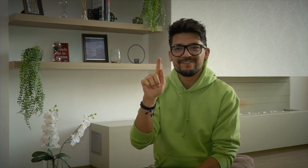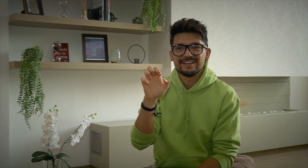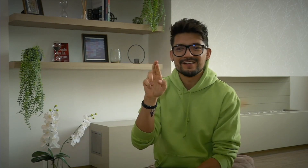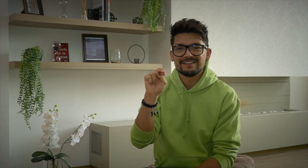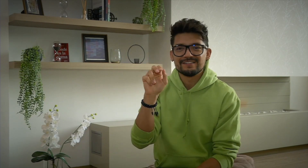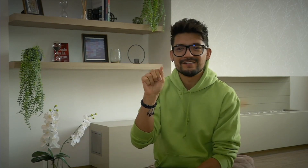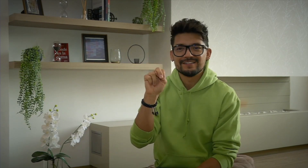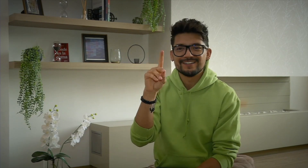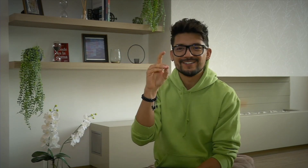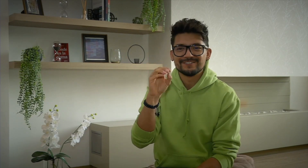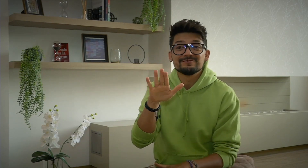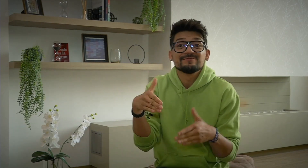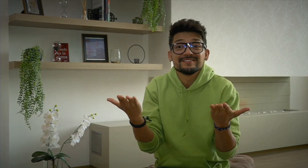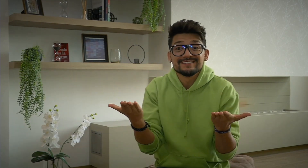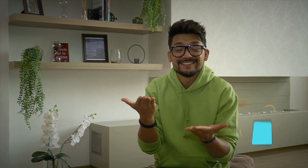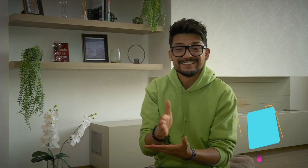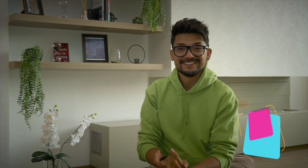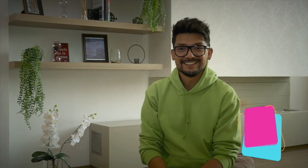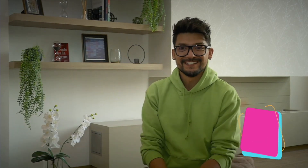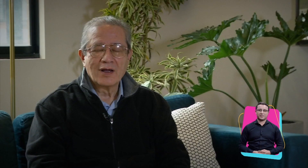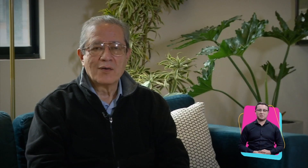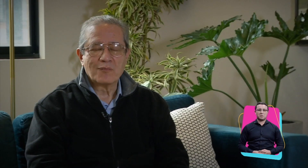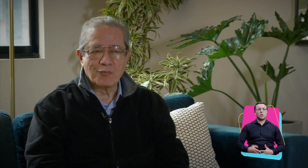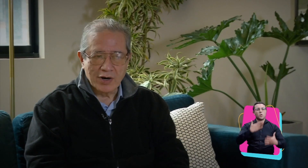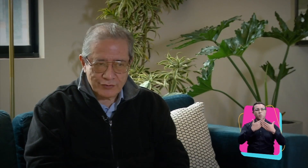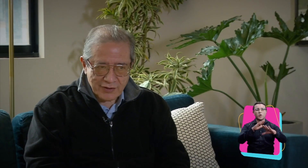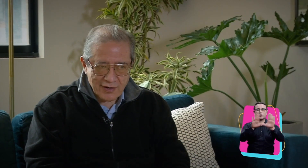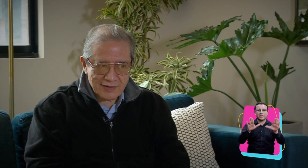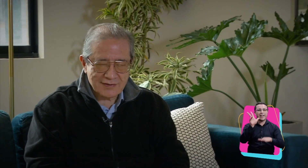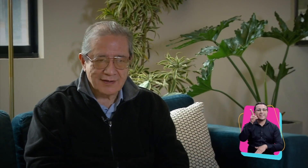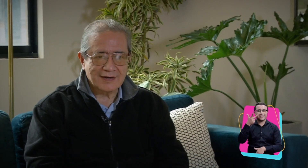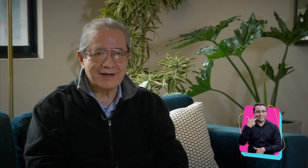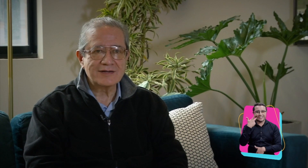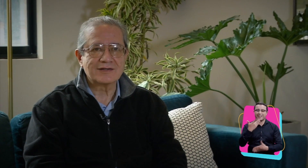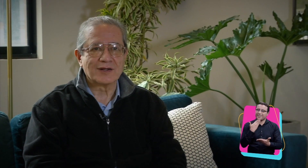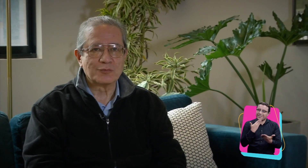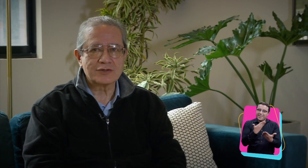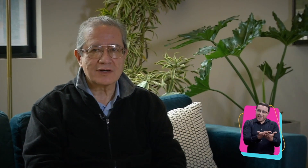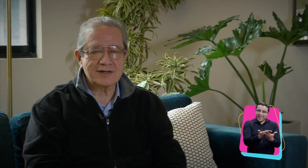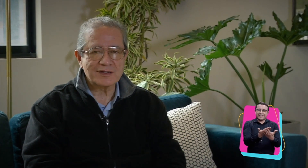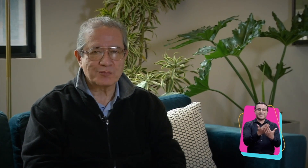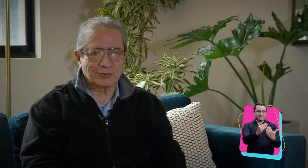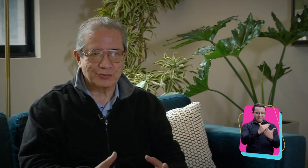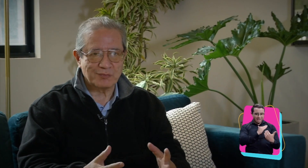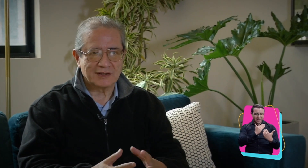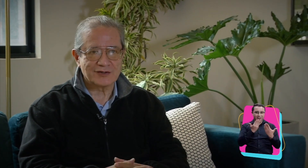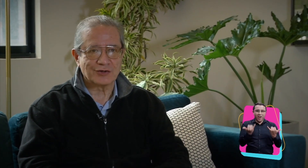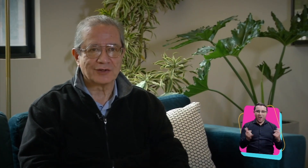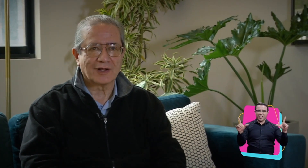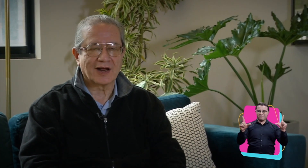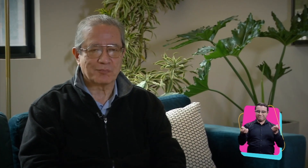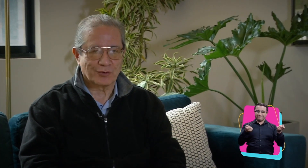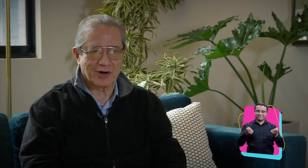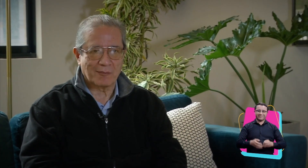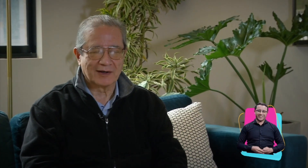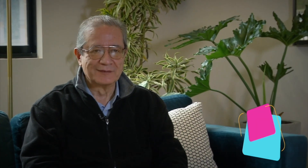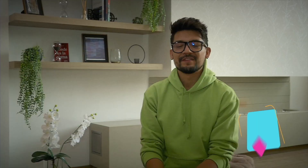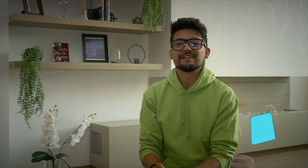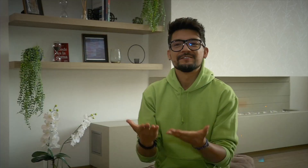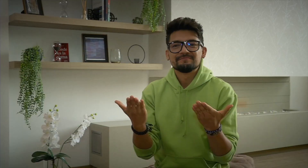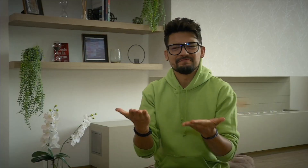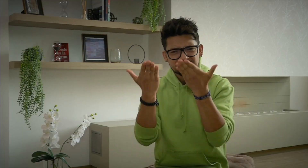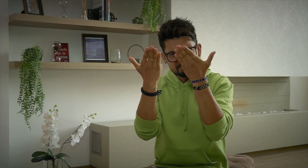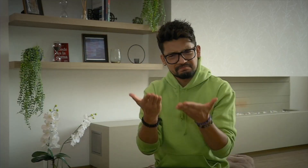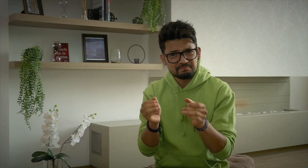Hola, profesor Fernando, buenos días, ¿cómo estás? Buenos días, Cristian, muchas gracias por tu invitación al programa.